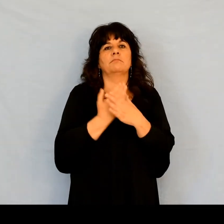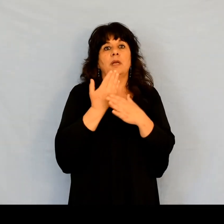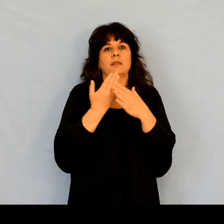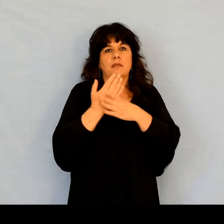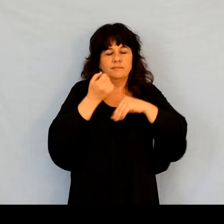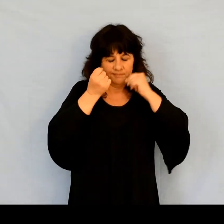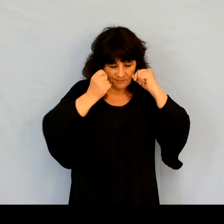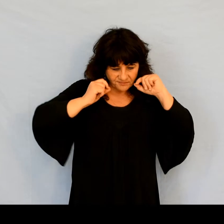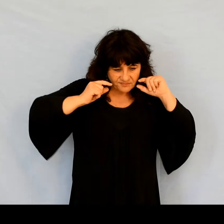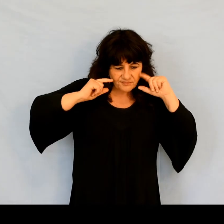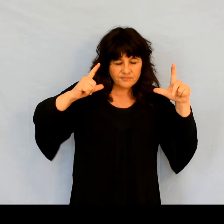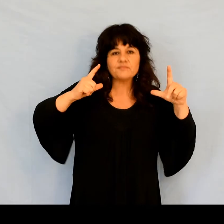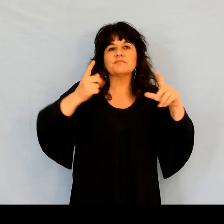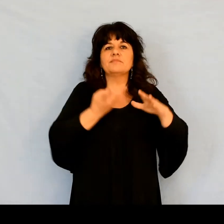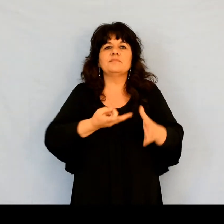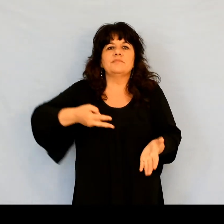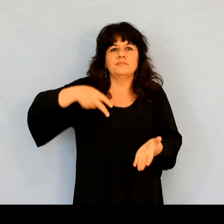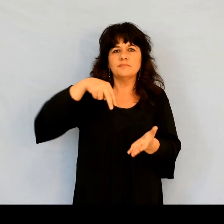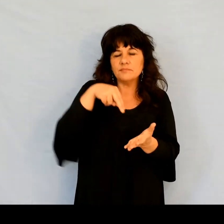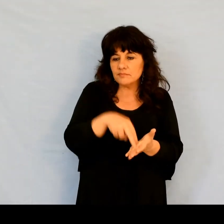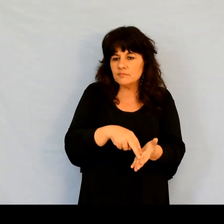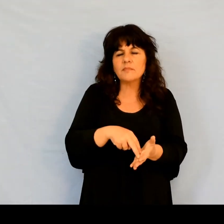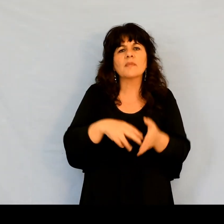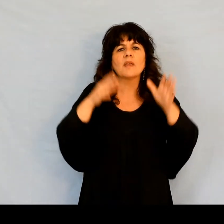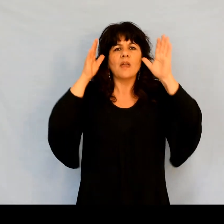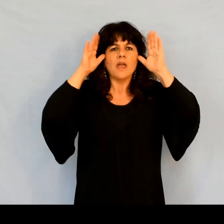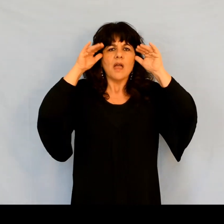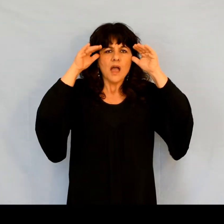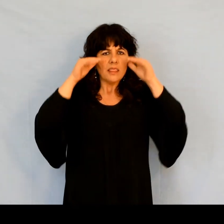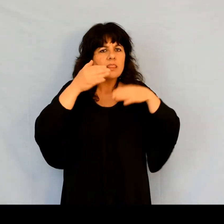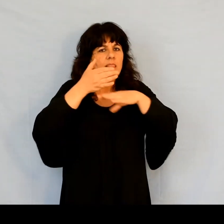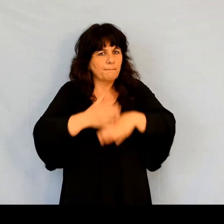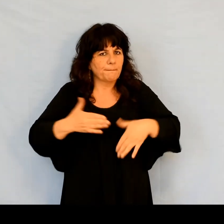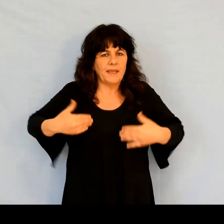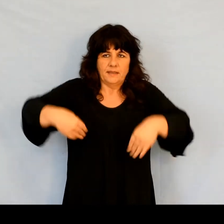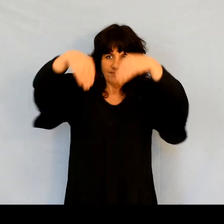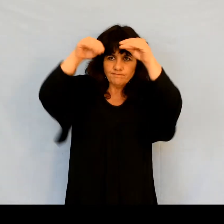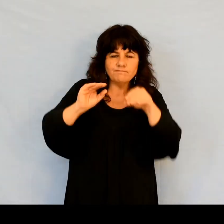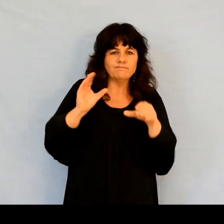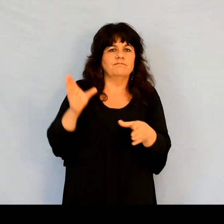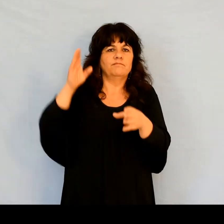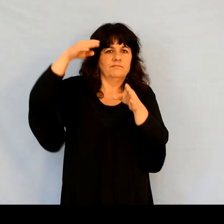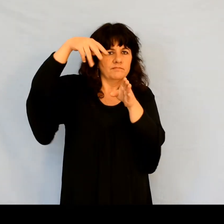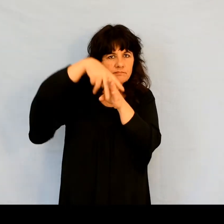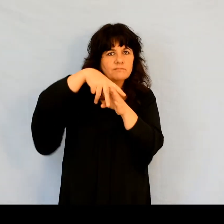sella son âne, et prit avec lui 2 de ses serviteurs et son fils Isaac.